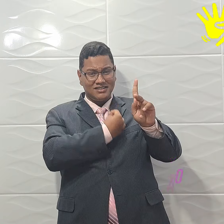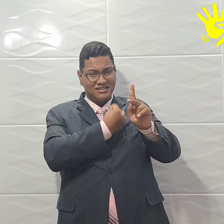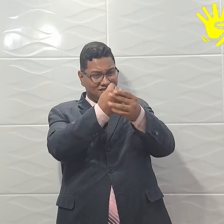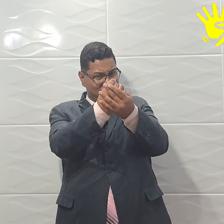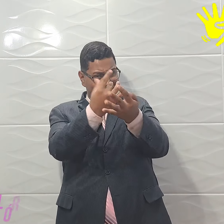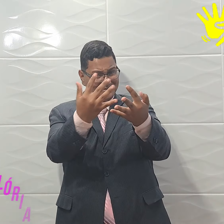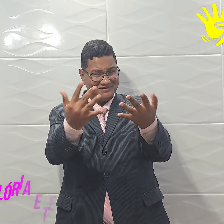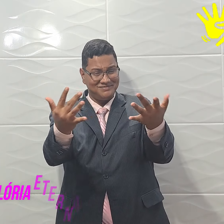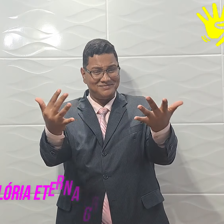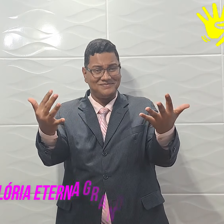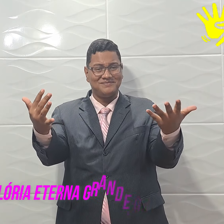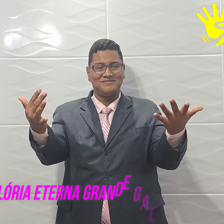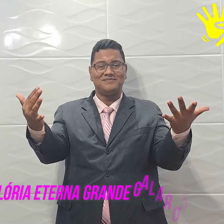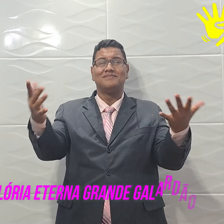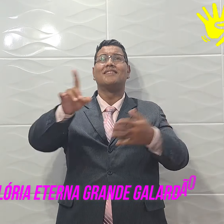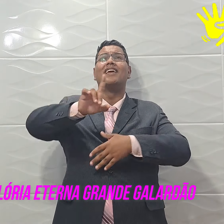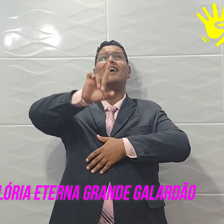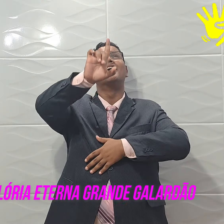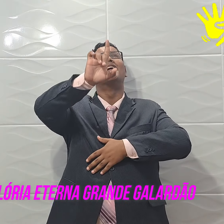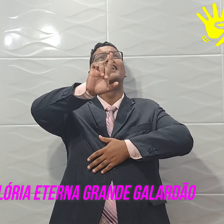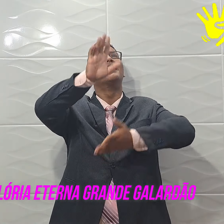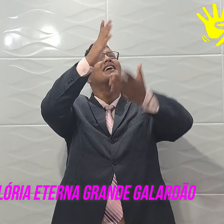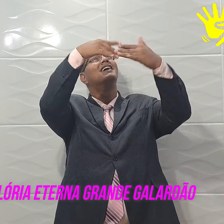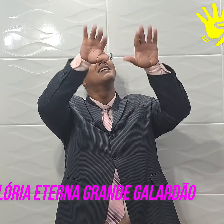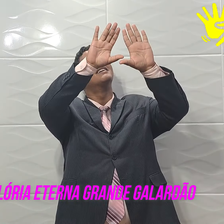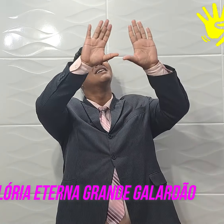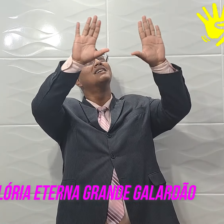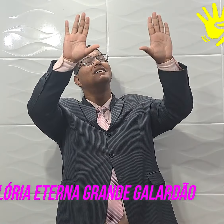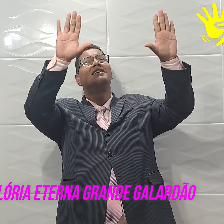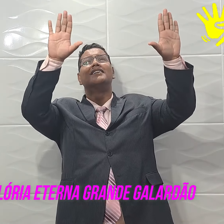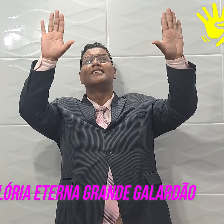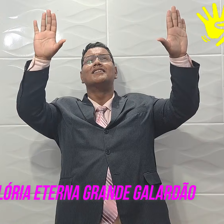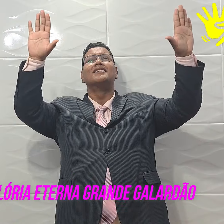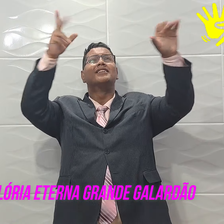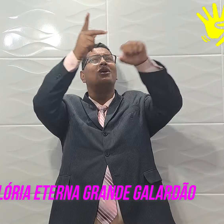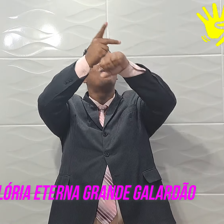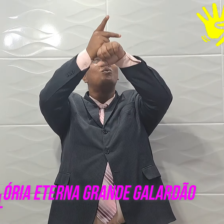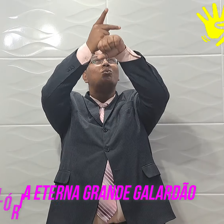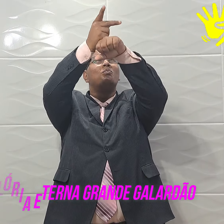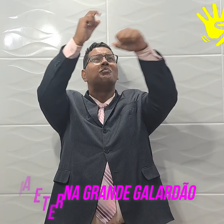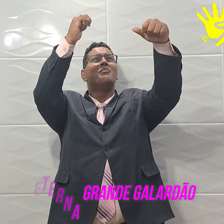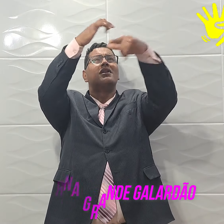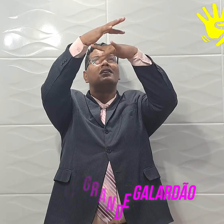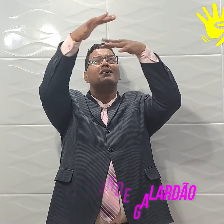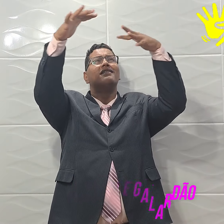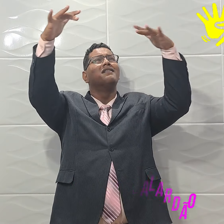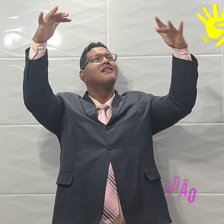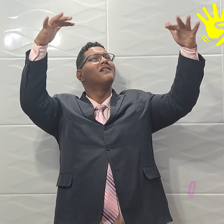E na glória eterna grande galardão